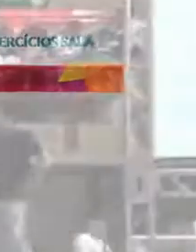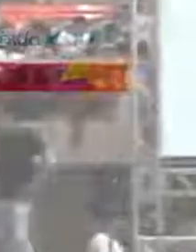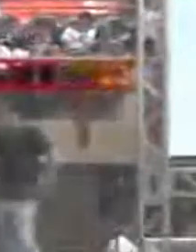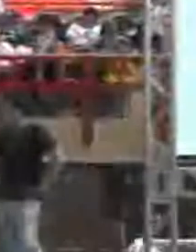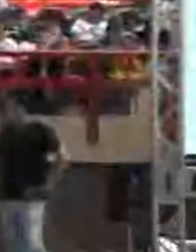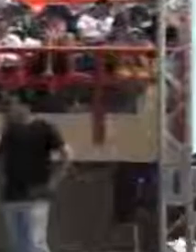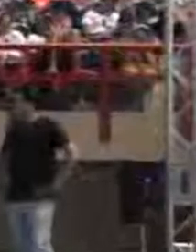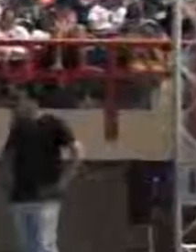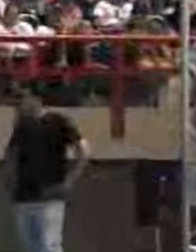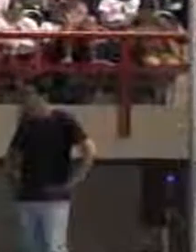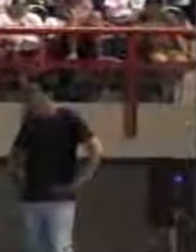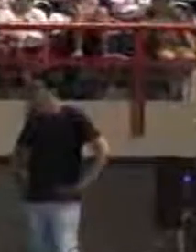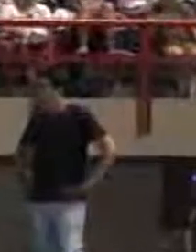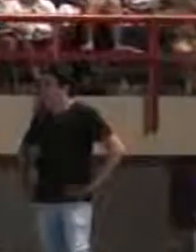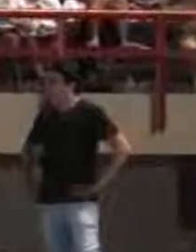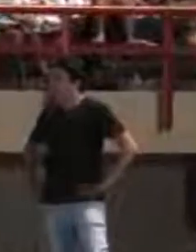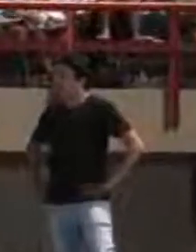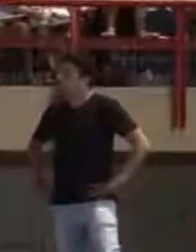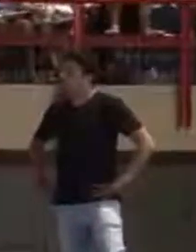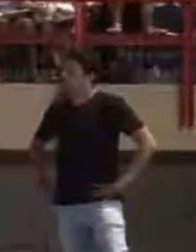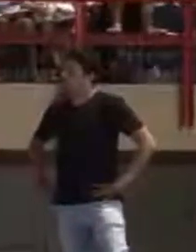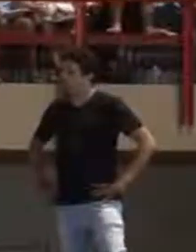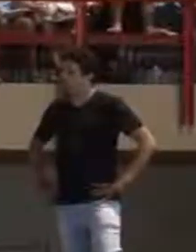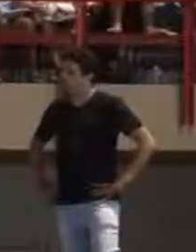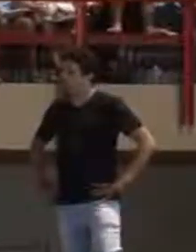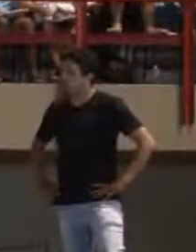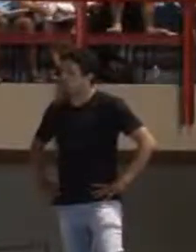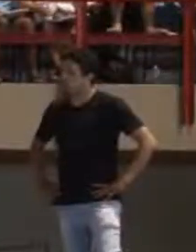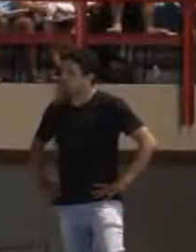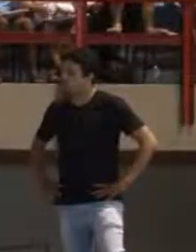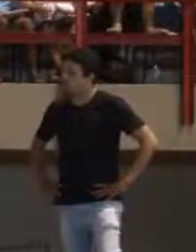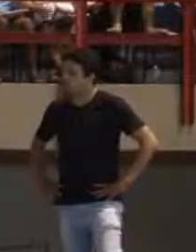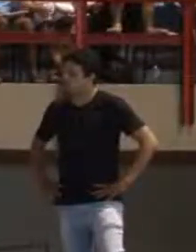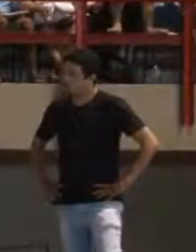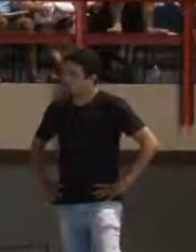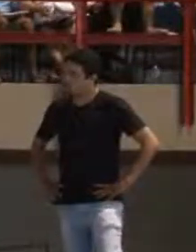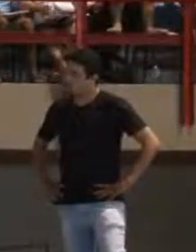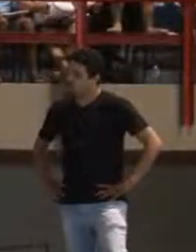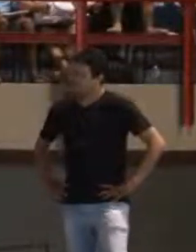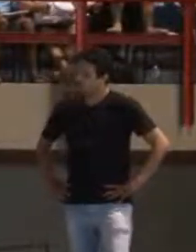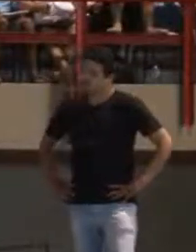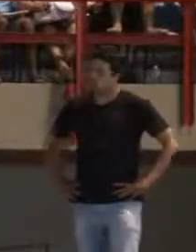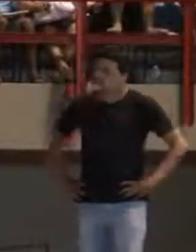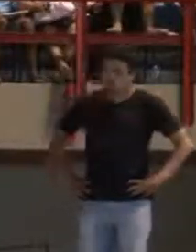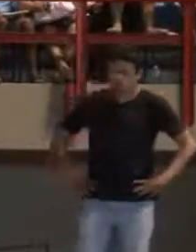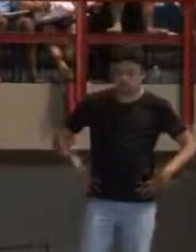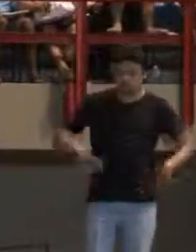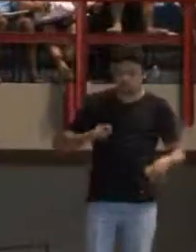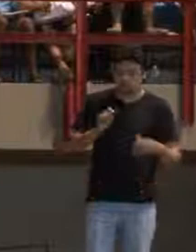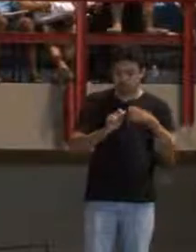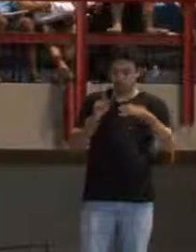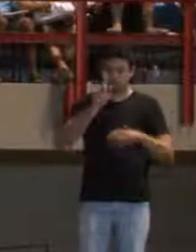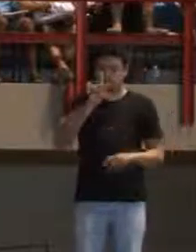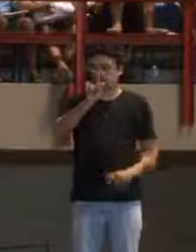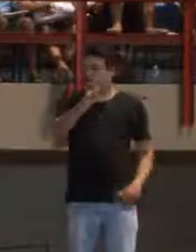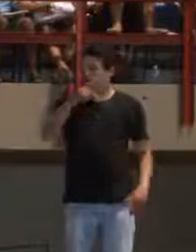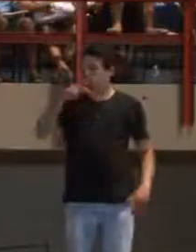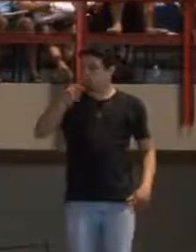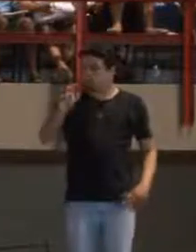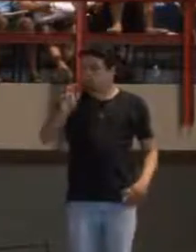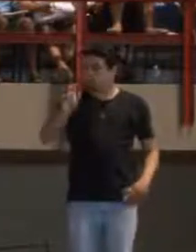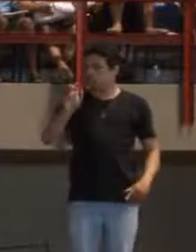Tem muitas, né? Diz assim, ó, o gás GLP não tem